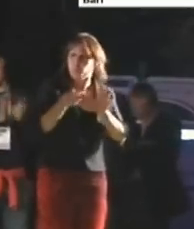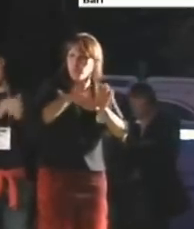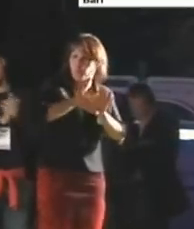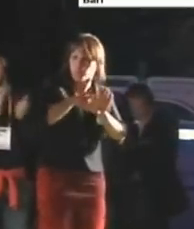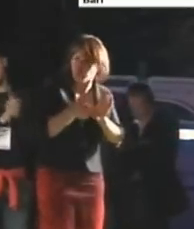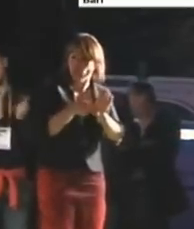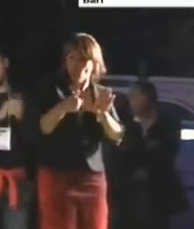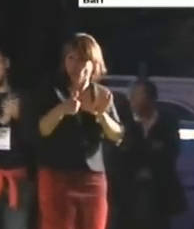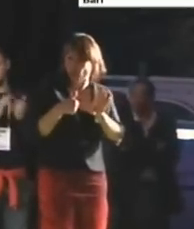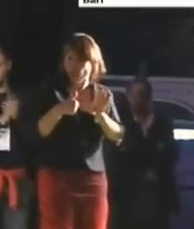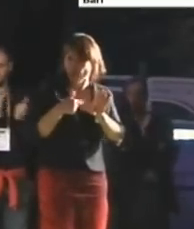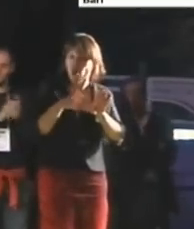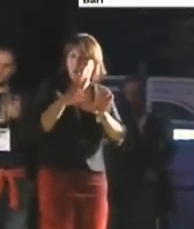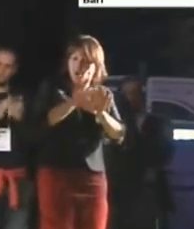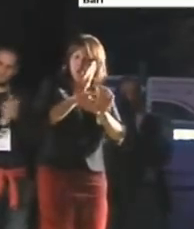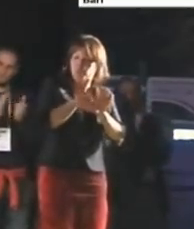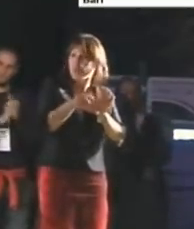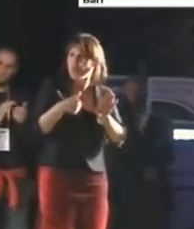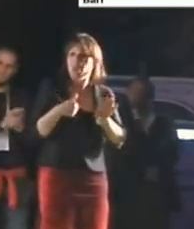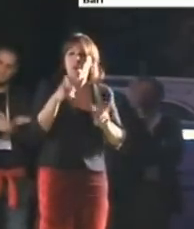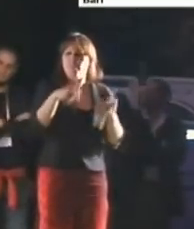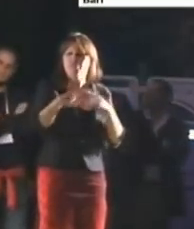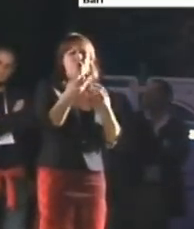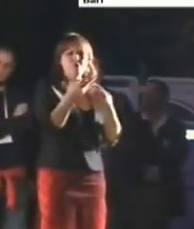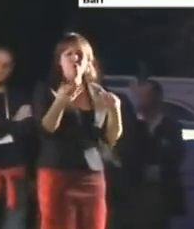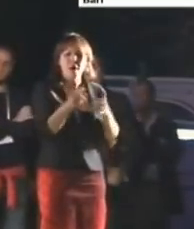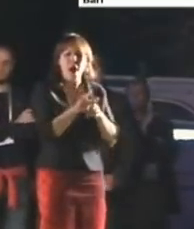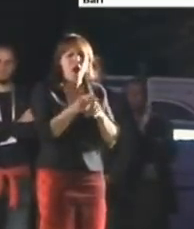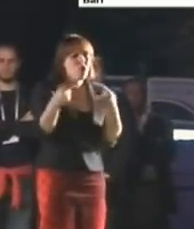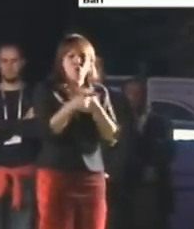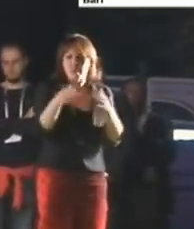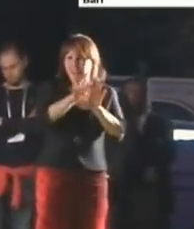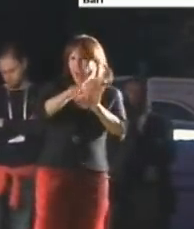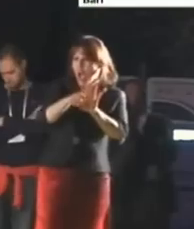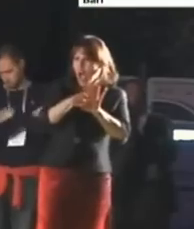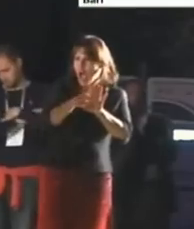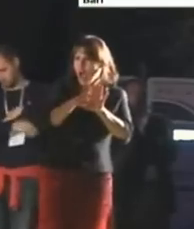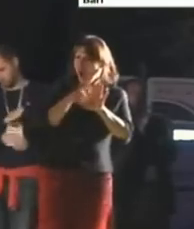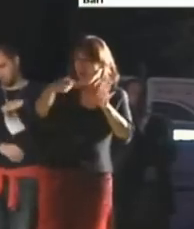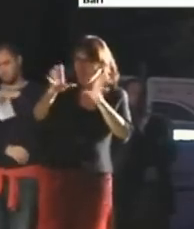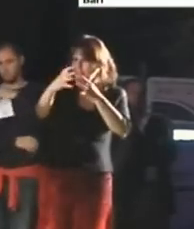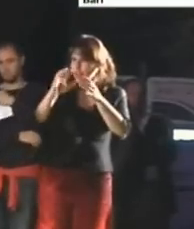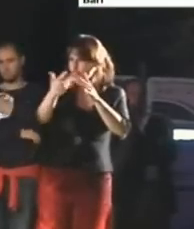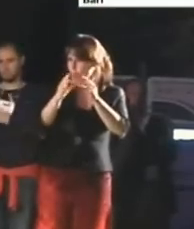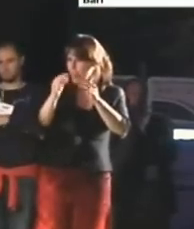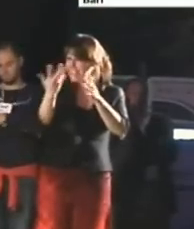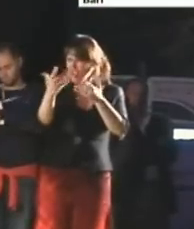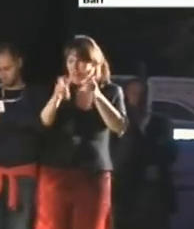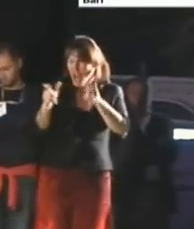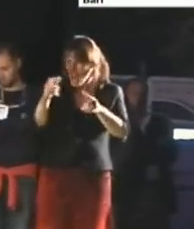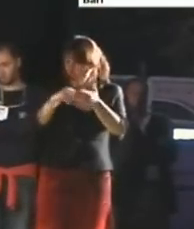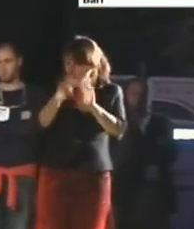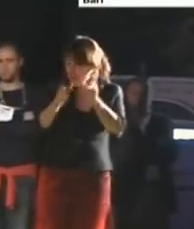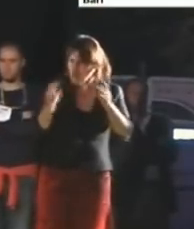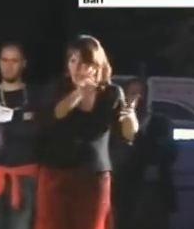Si chiudono dentro, allora anche le persone più normali, si chiudono dentro, votano senza di noi, senza 10 milioni di persone, si chiudono